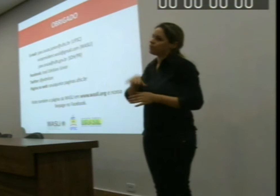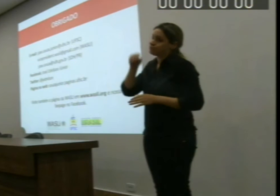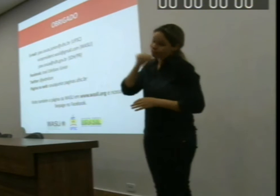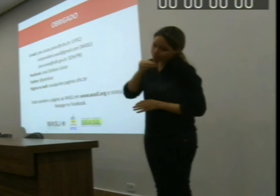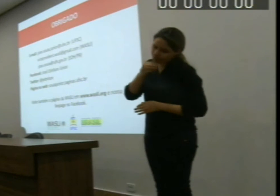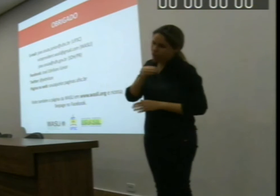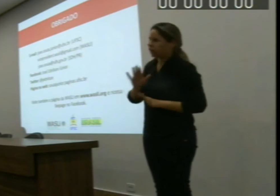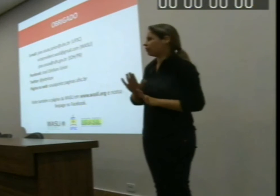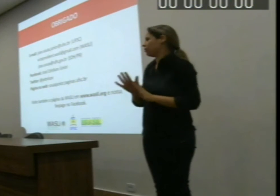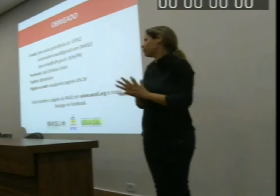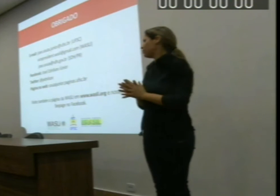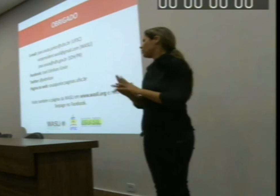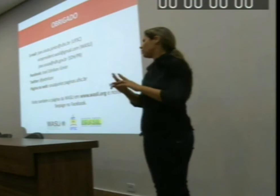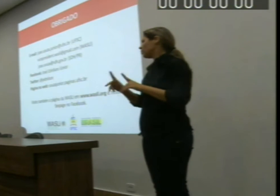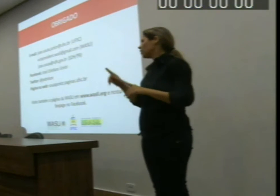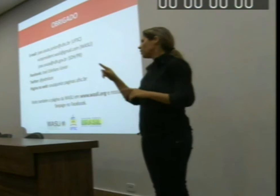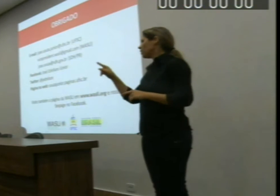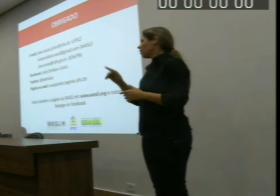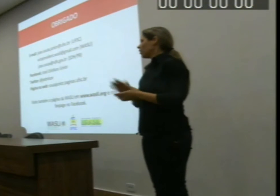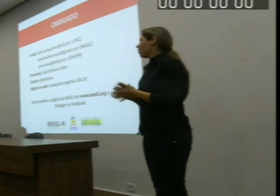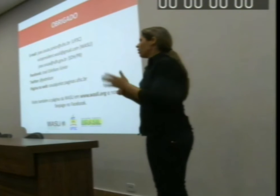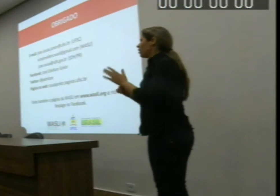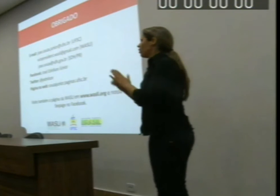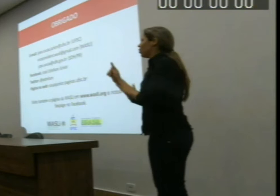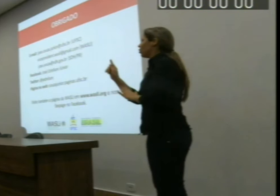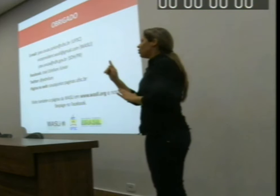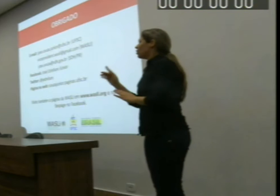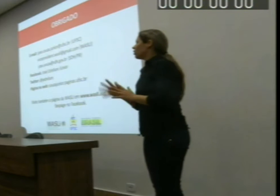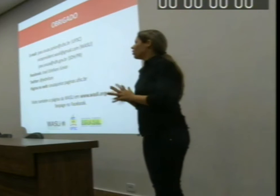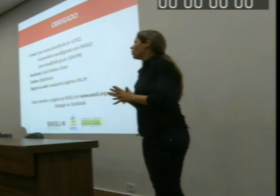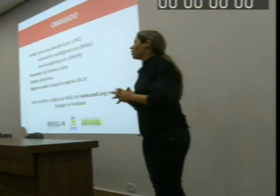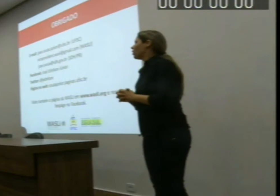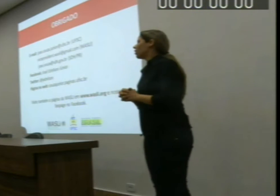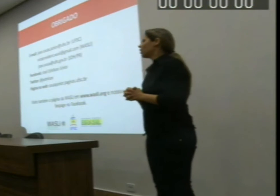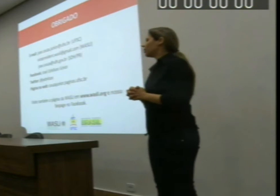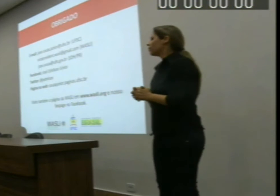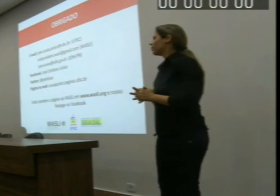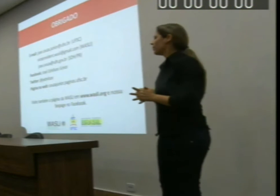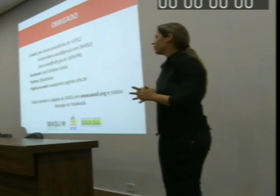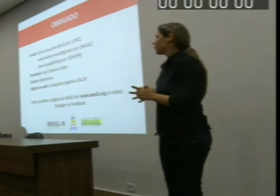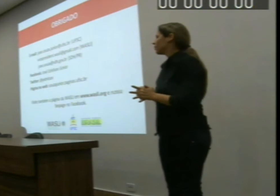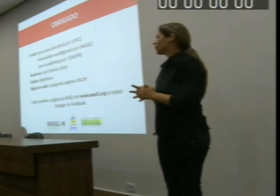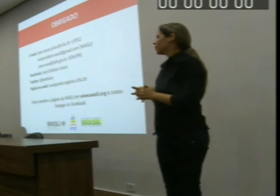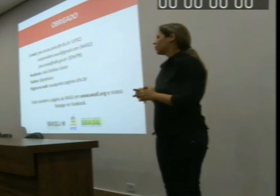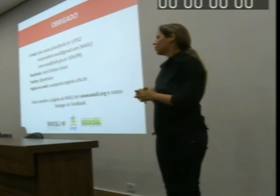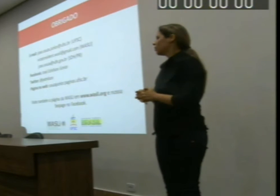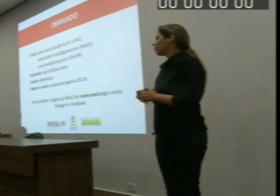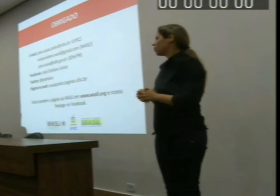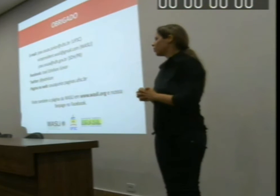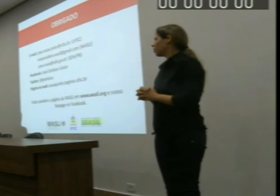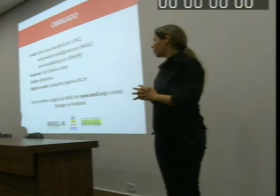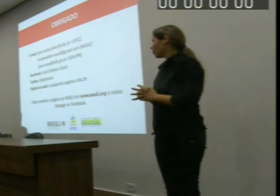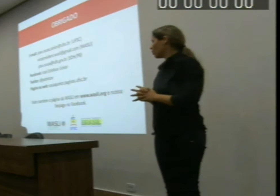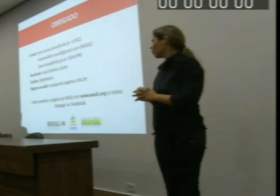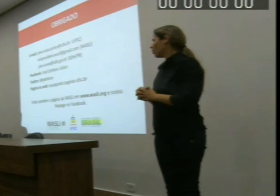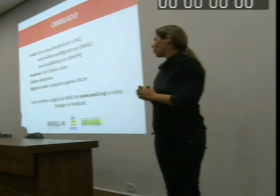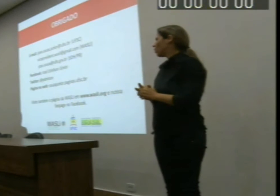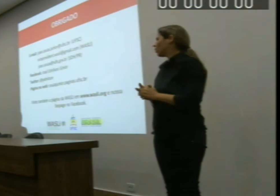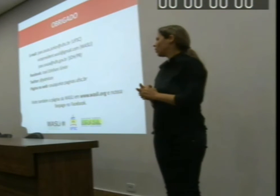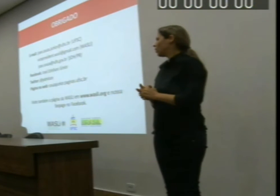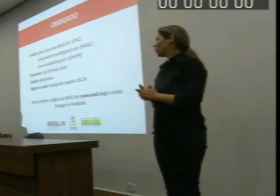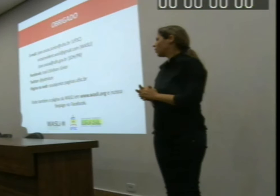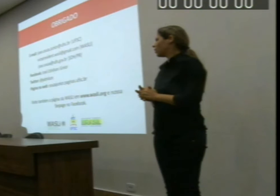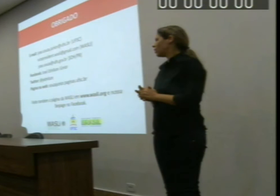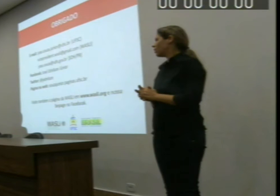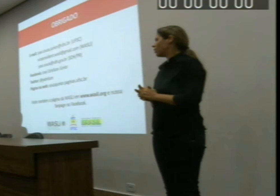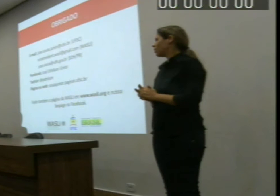mais alguém ou a gente concluir aqui uma pergunta rápido faz os dois já de uma vez eu já respondo os dois de